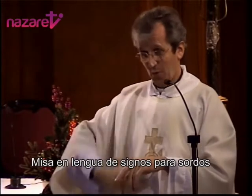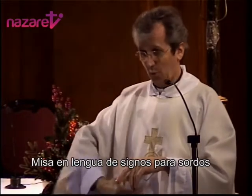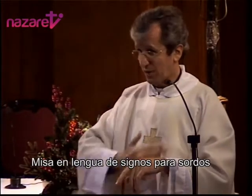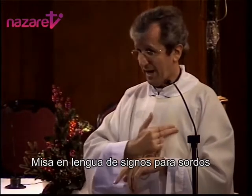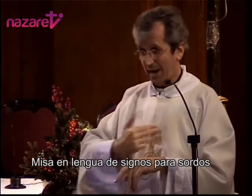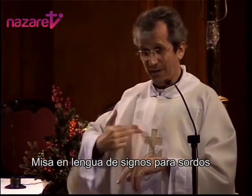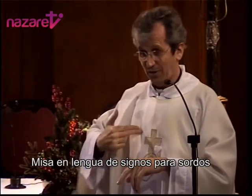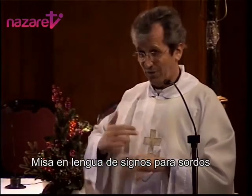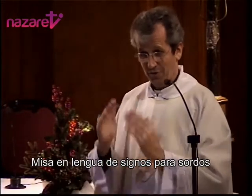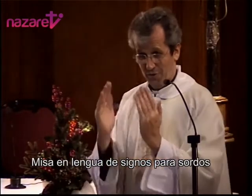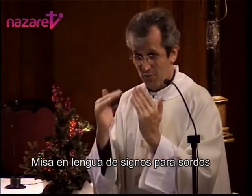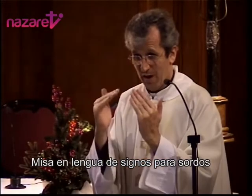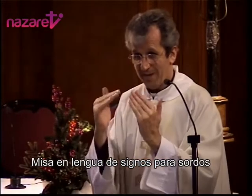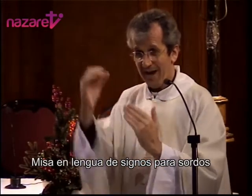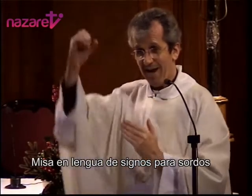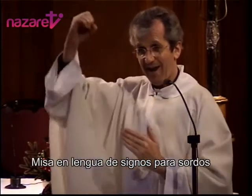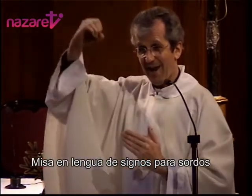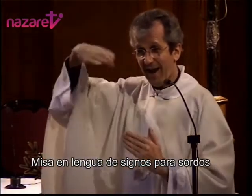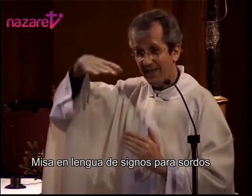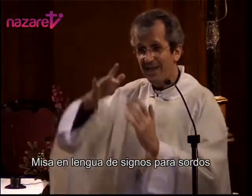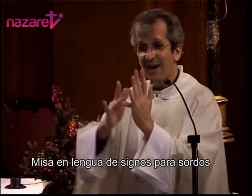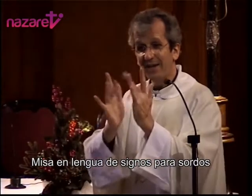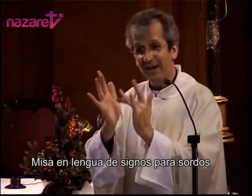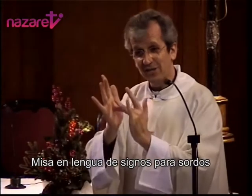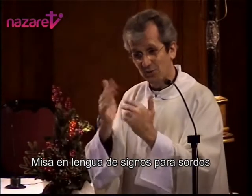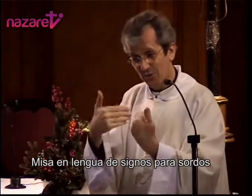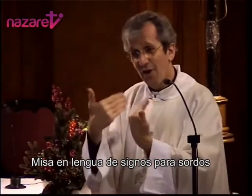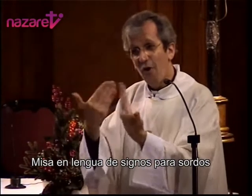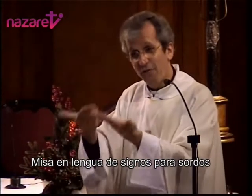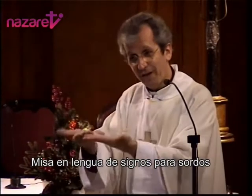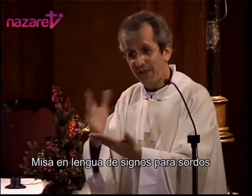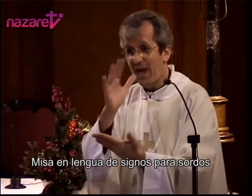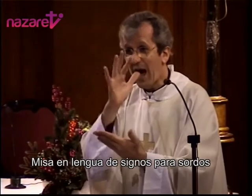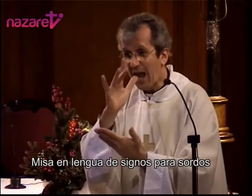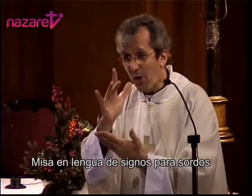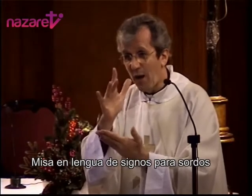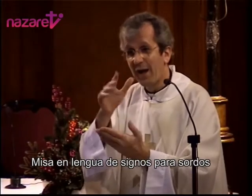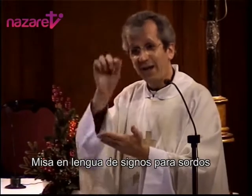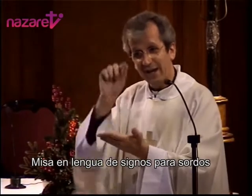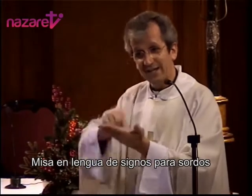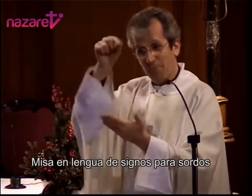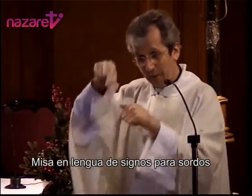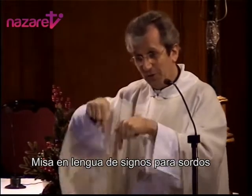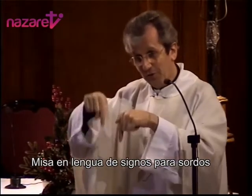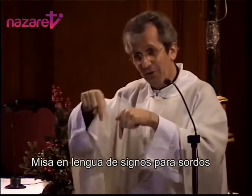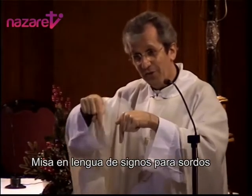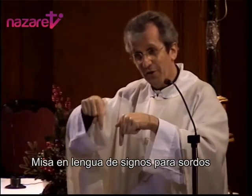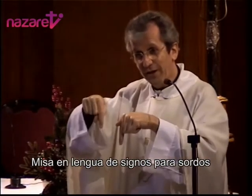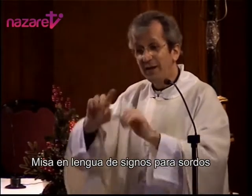un sacramento, no había la gracia que Jesús ofrece al agua en ese momento de hoy,